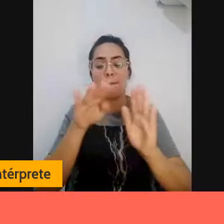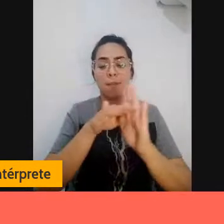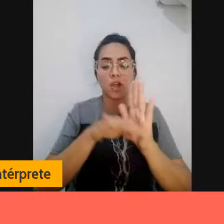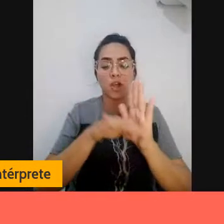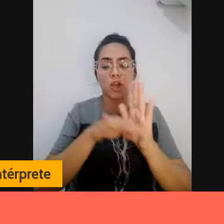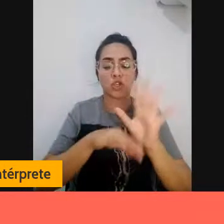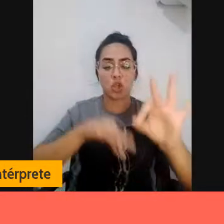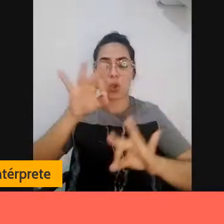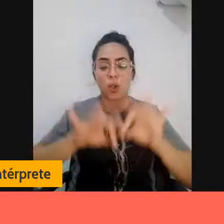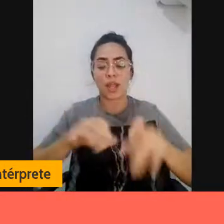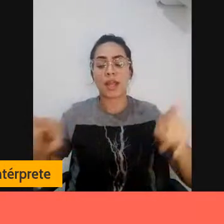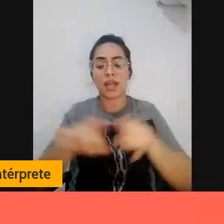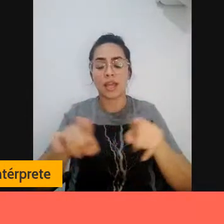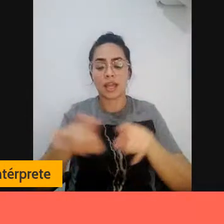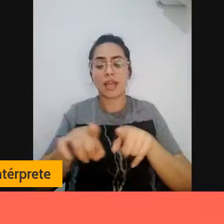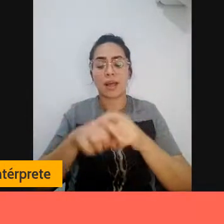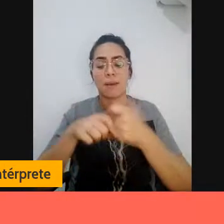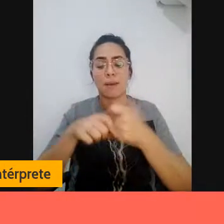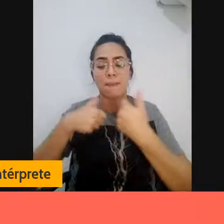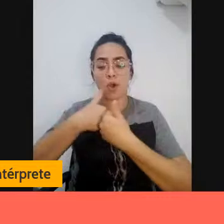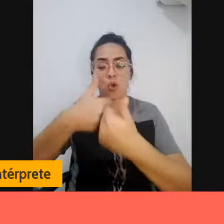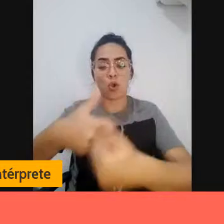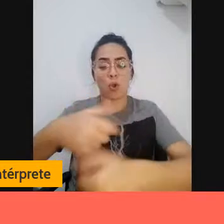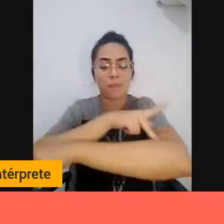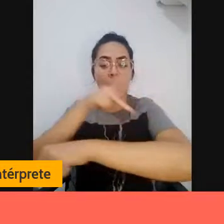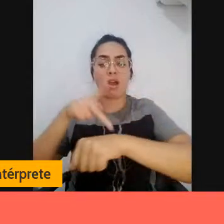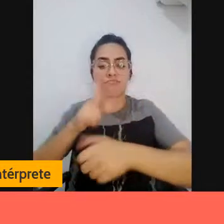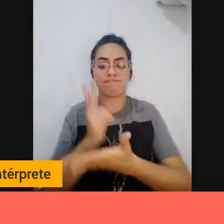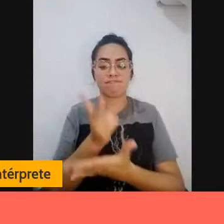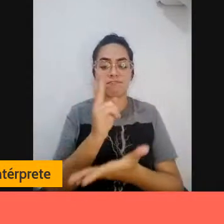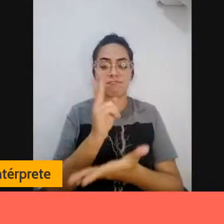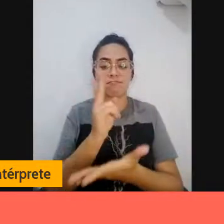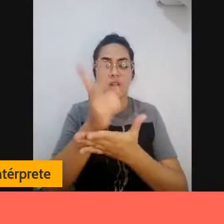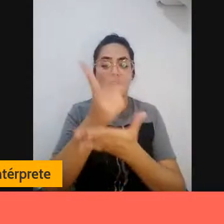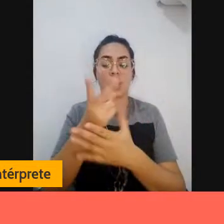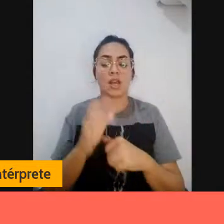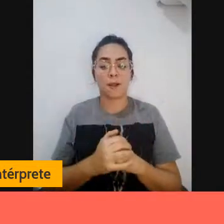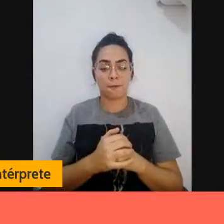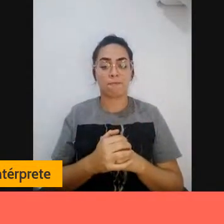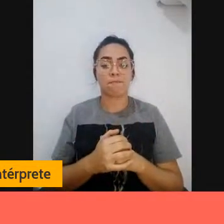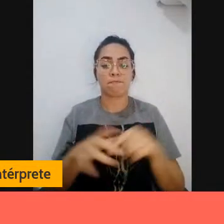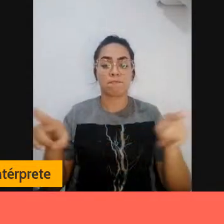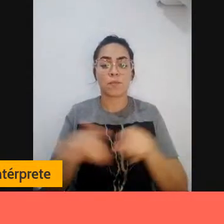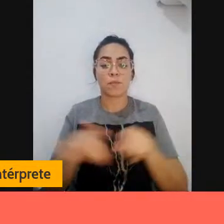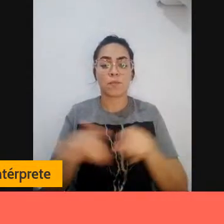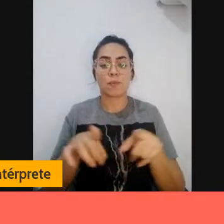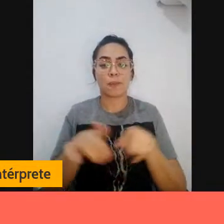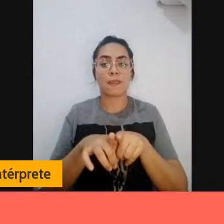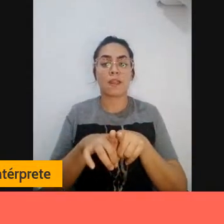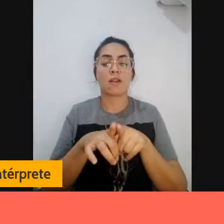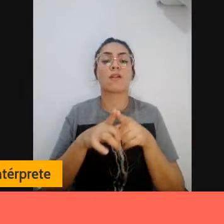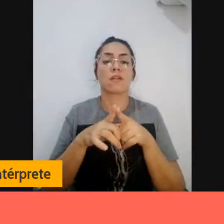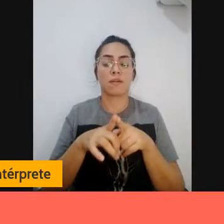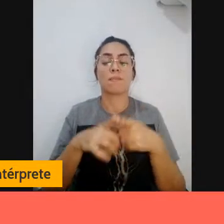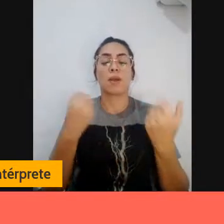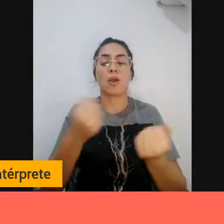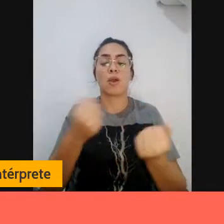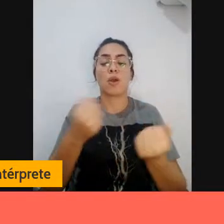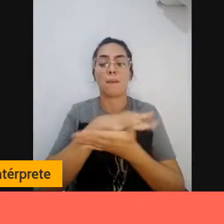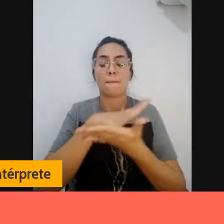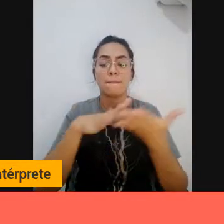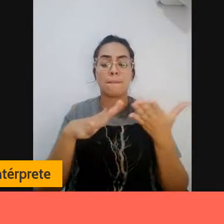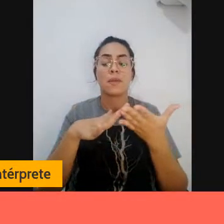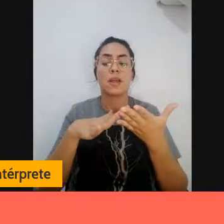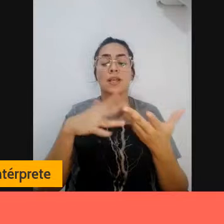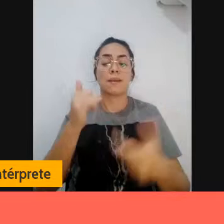acompanhamento pedagógico constante. E para a sua atividade, recebiam uma